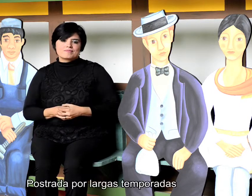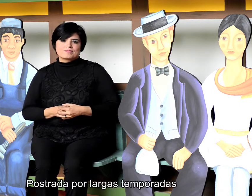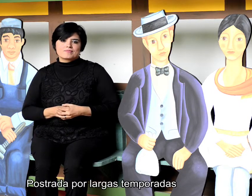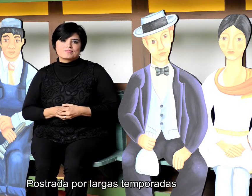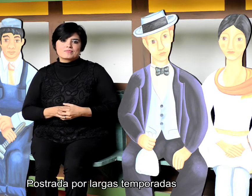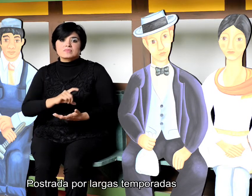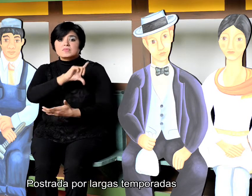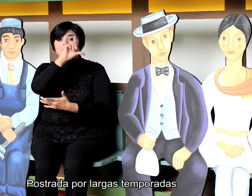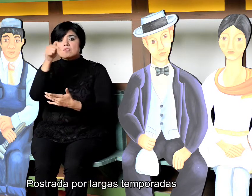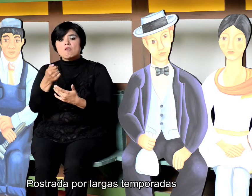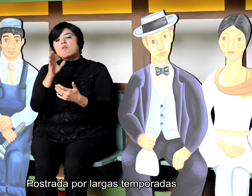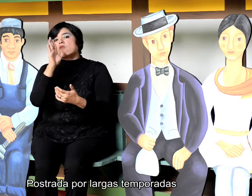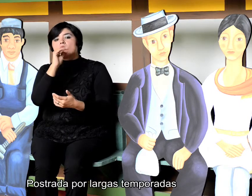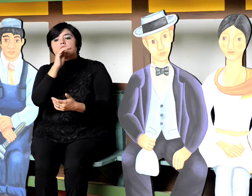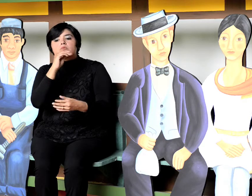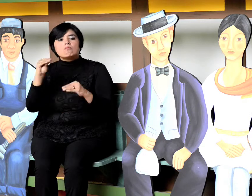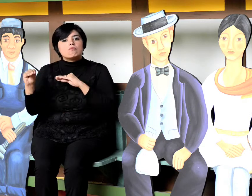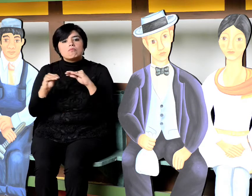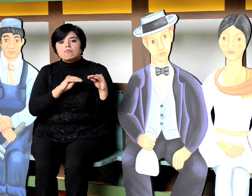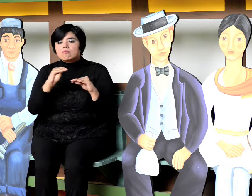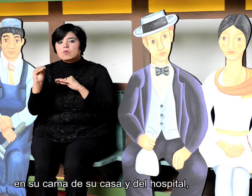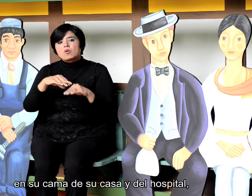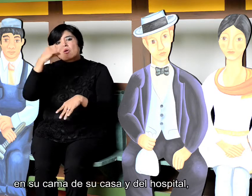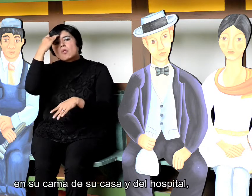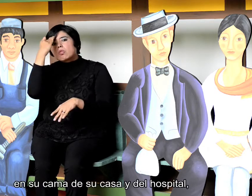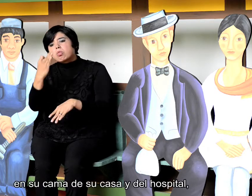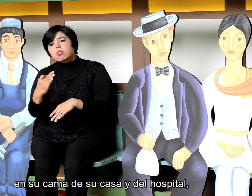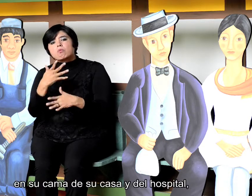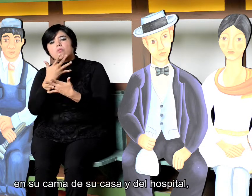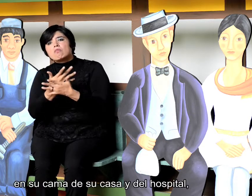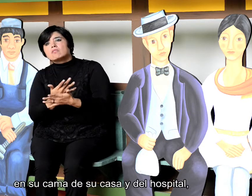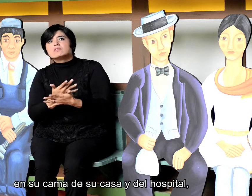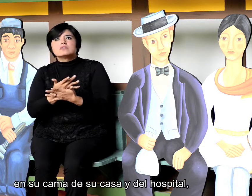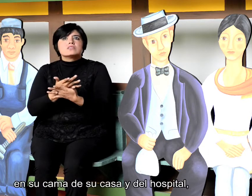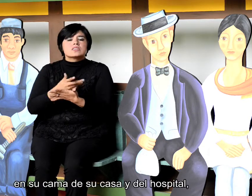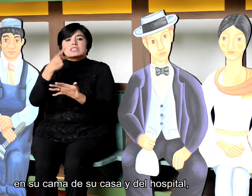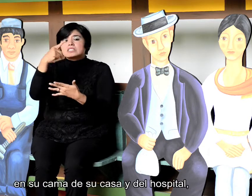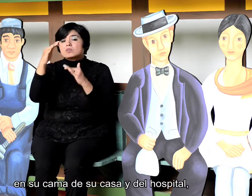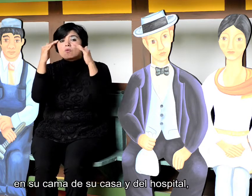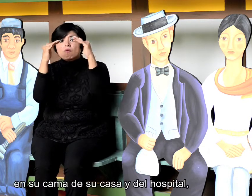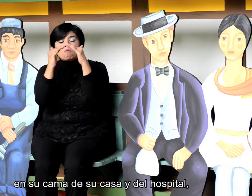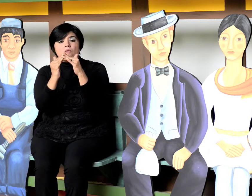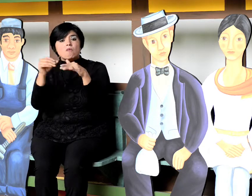Postrada por largas temporadas en su cama de su casa y del hospital,